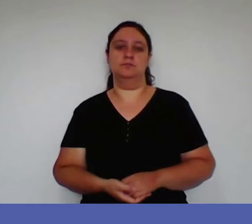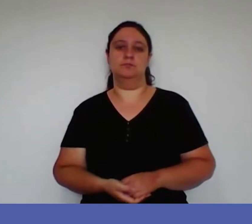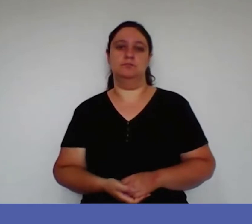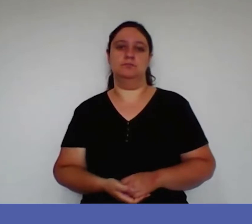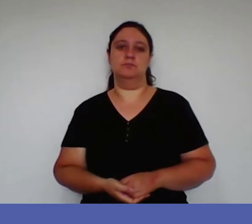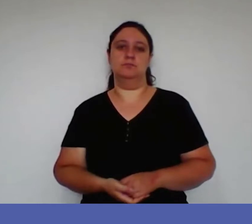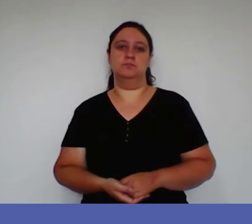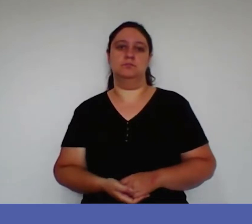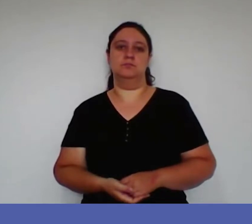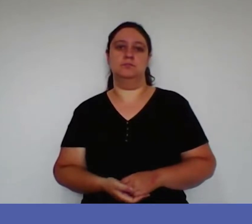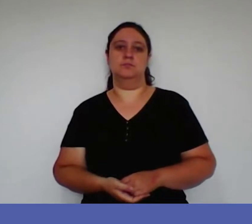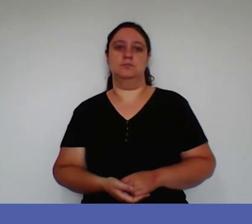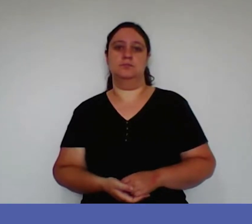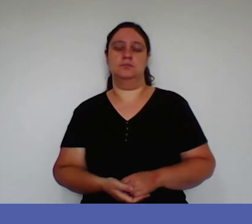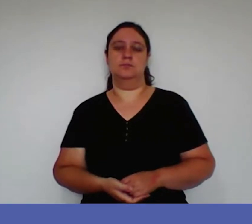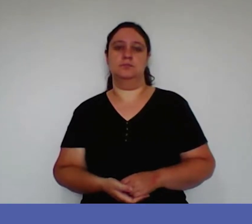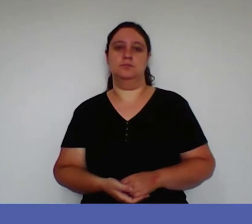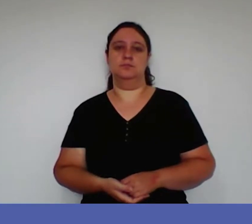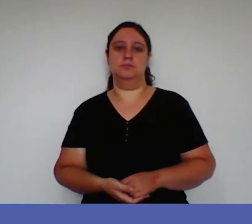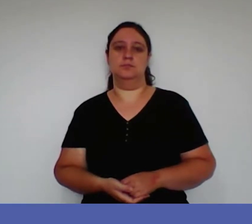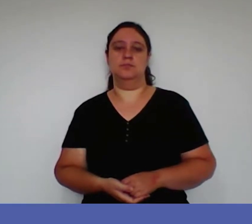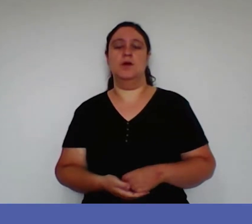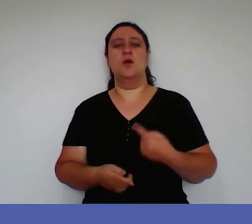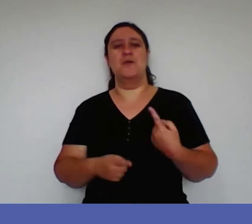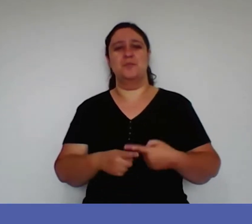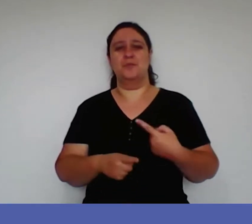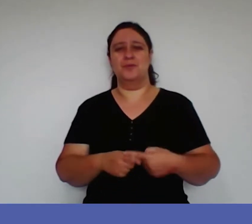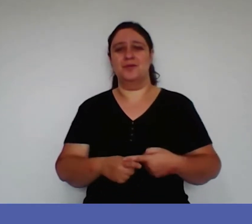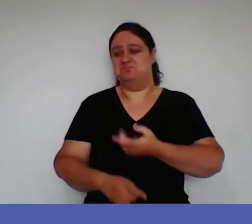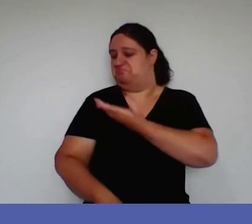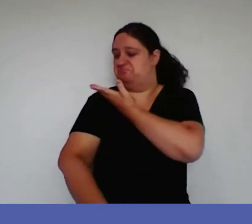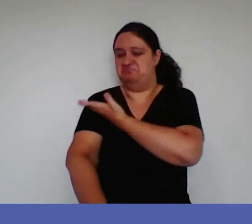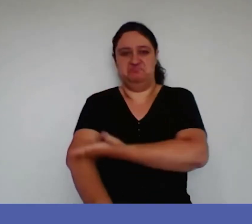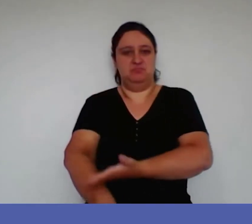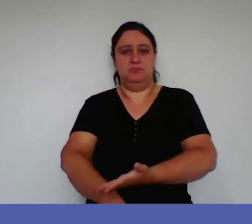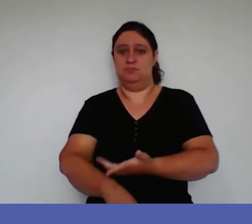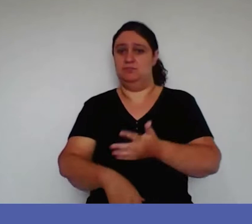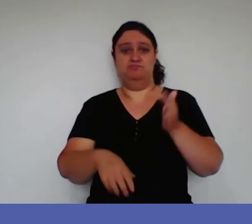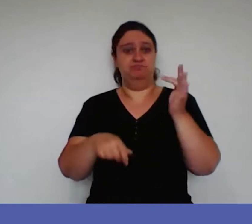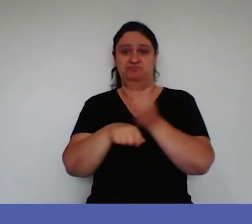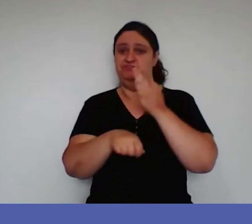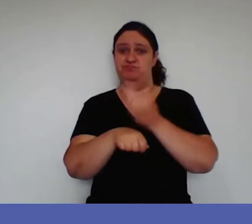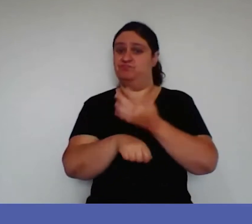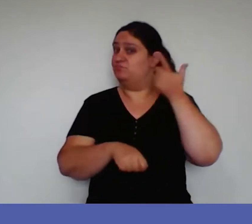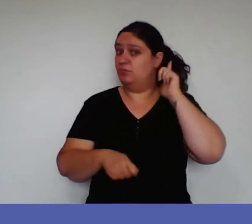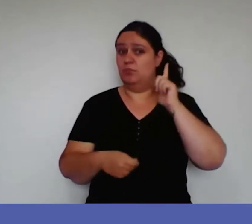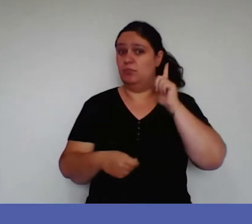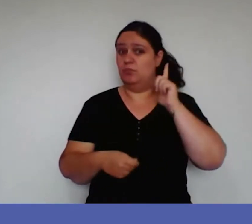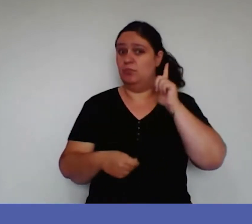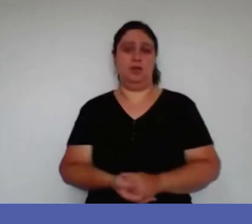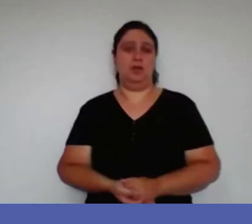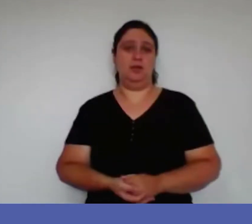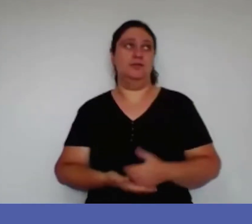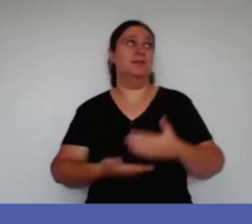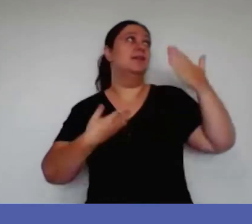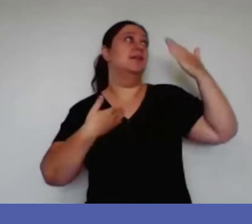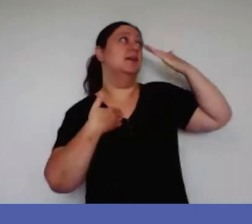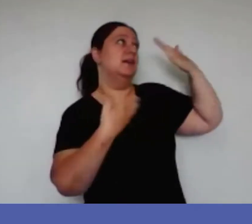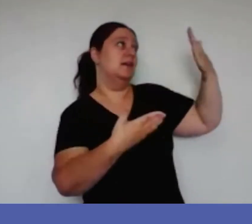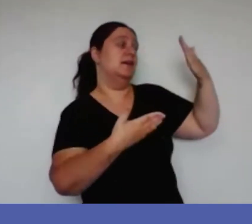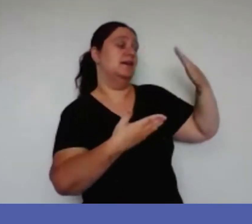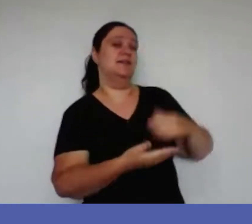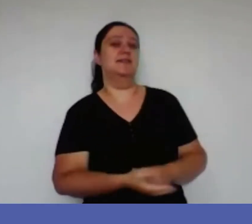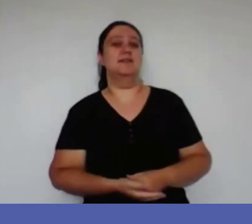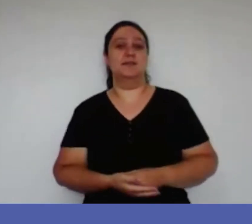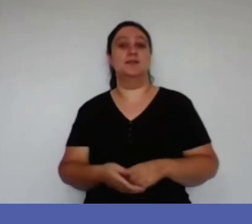Um gerente convencional não vai mais dar conta. E graças a Deus que ele foi turbinado,